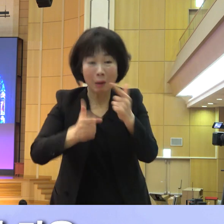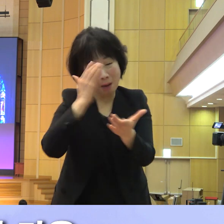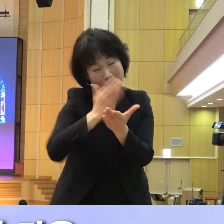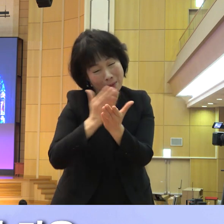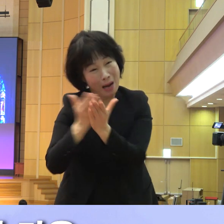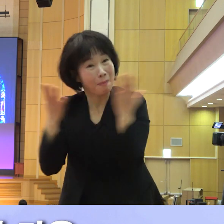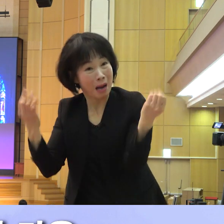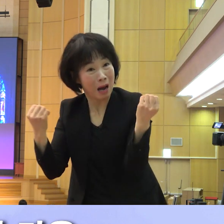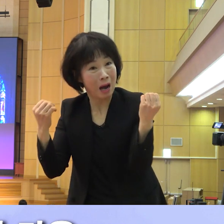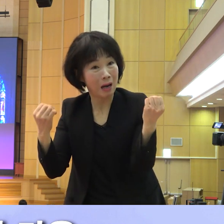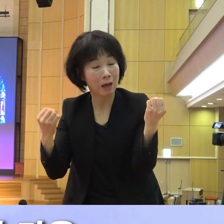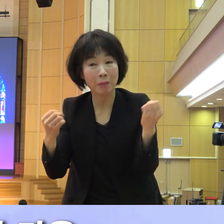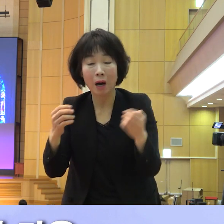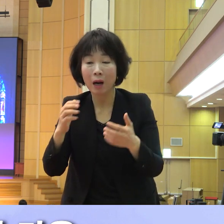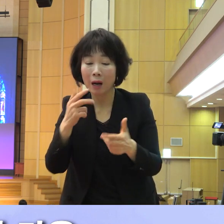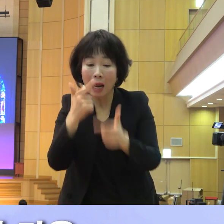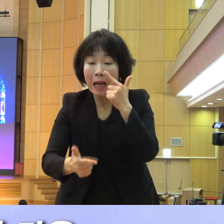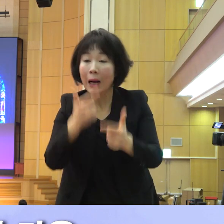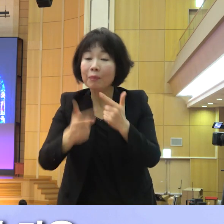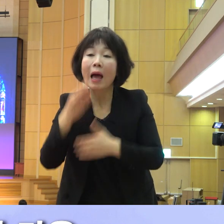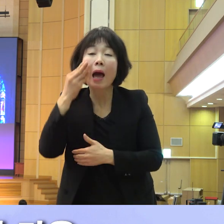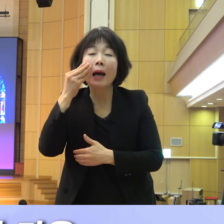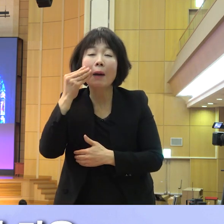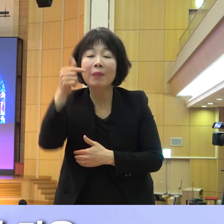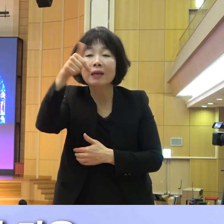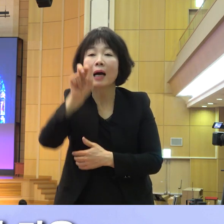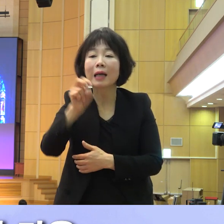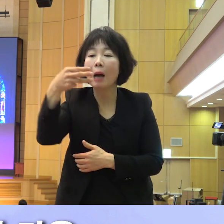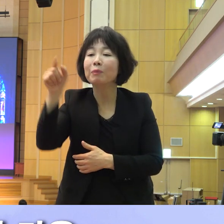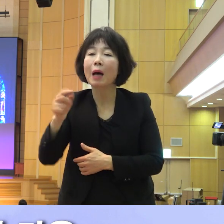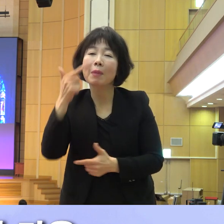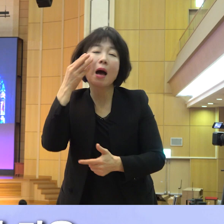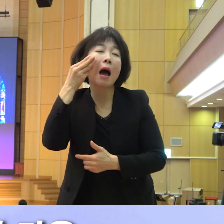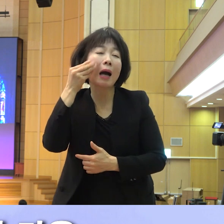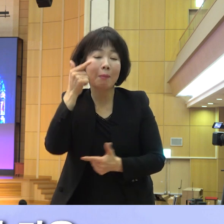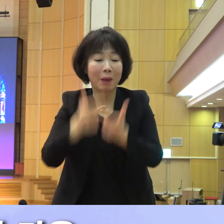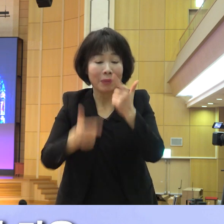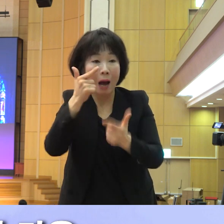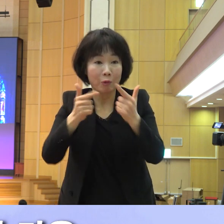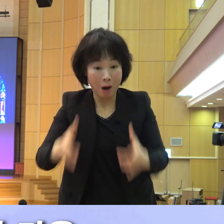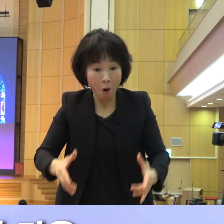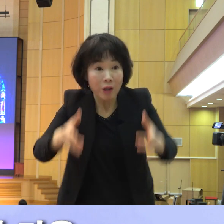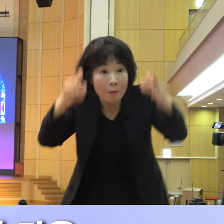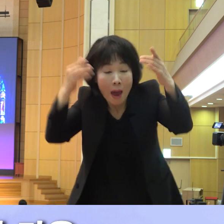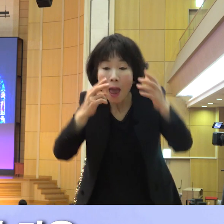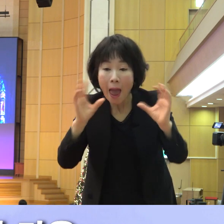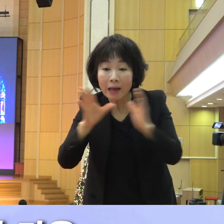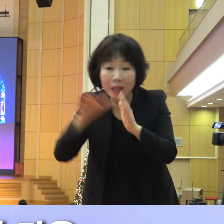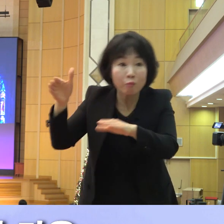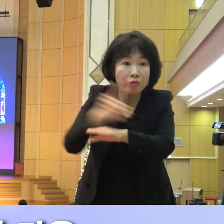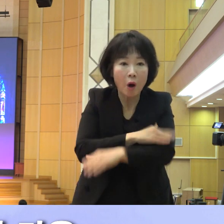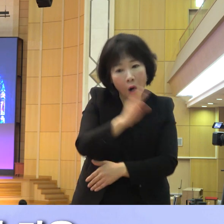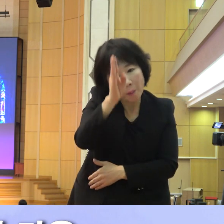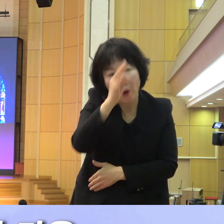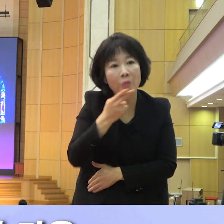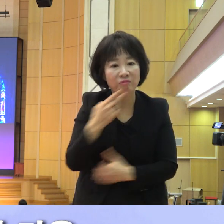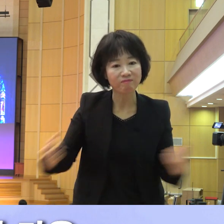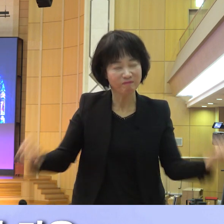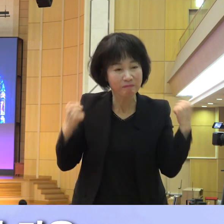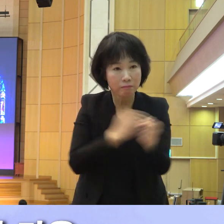어렸을 적에 감람나무처럼 병충해도 없고 그리고 무럭무럭 잘